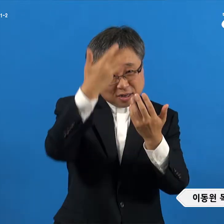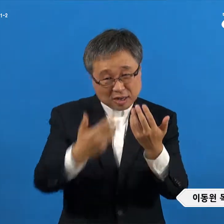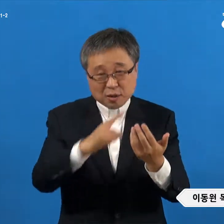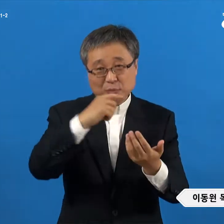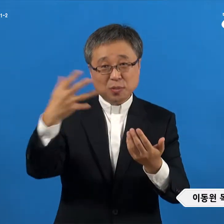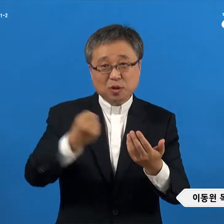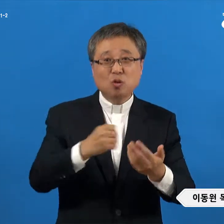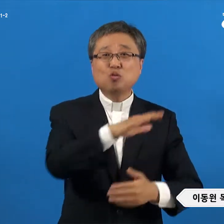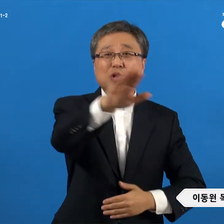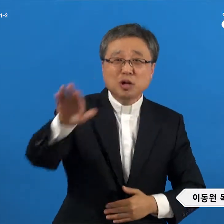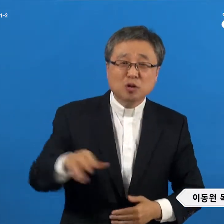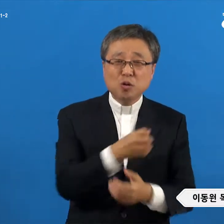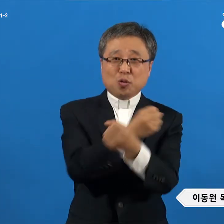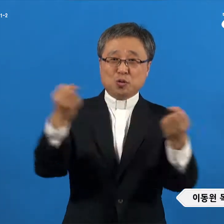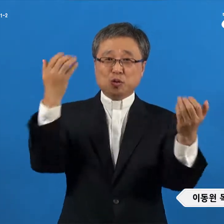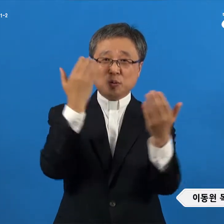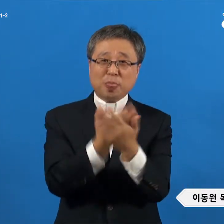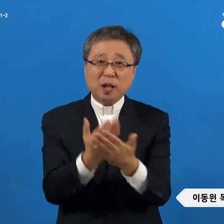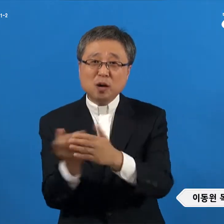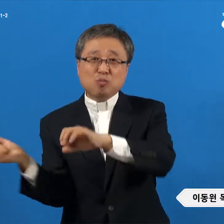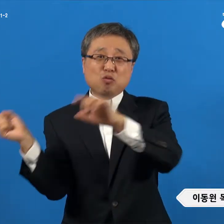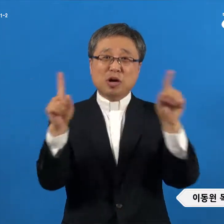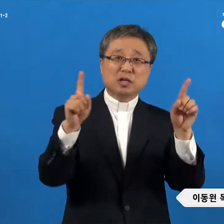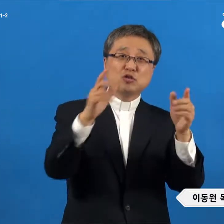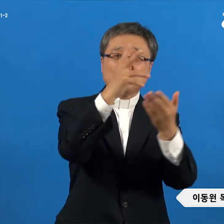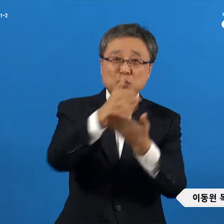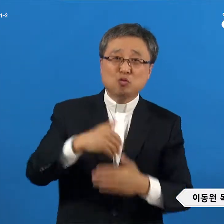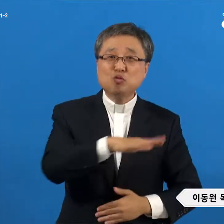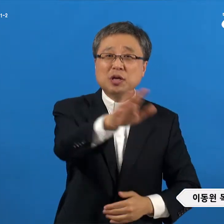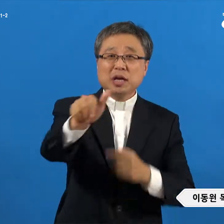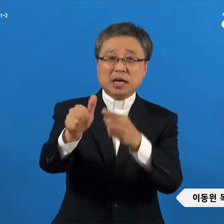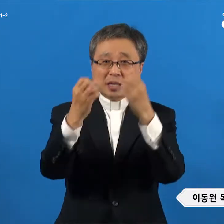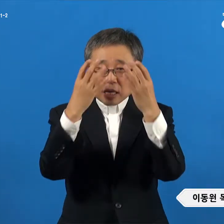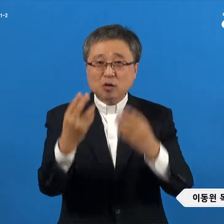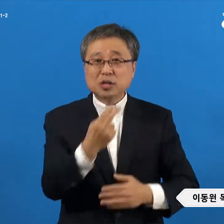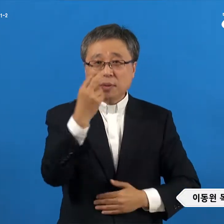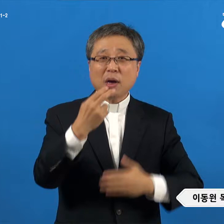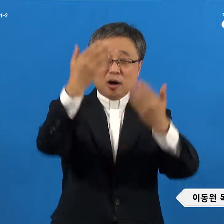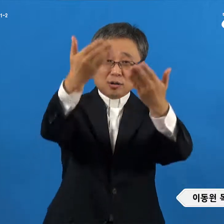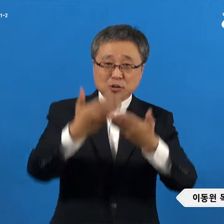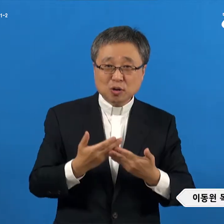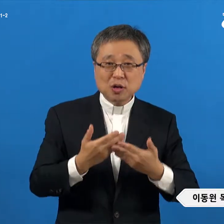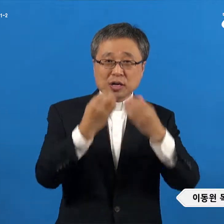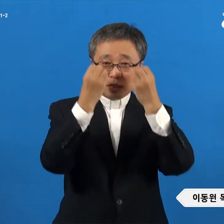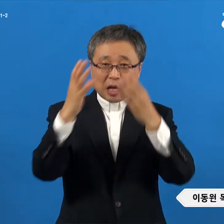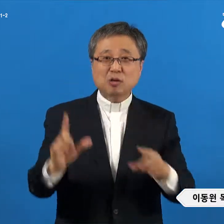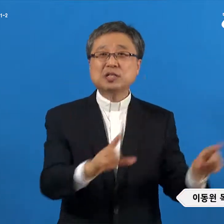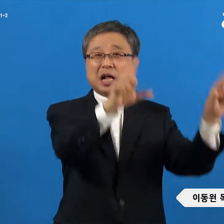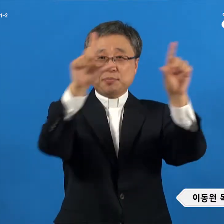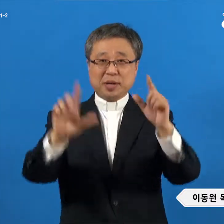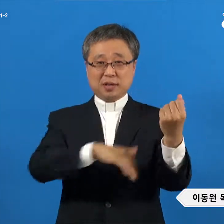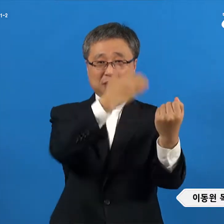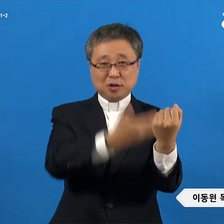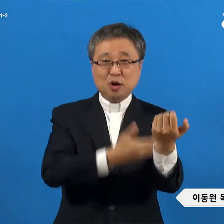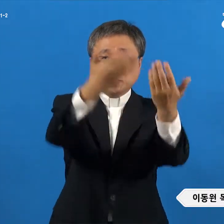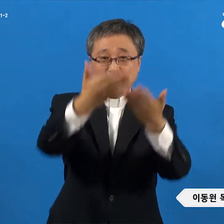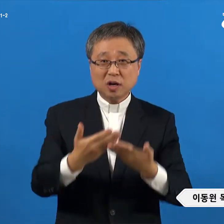용서하시고, 부활하신 주님은 우리에게 새로운 생명을 주십니다. 새로운 삶의 능력을 주십니다. 그리고 자유의 길로